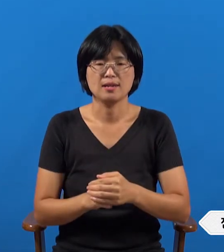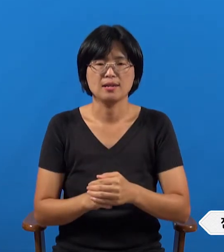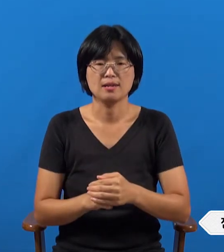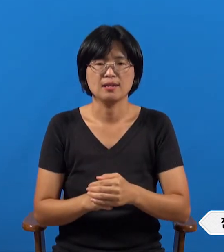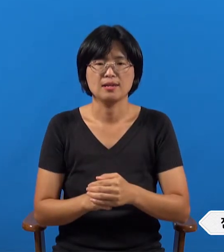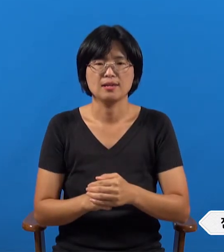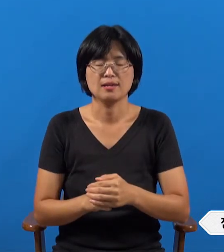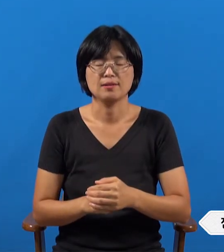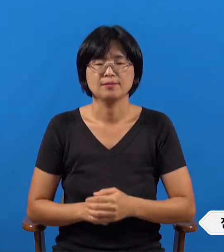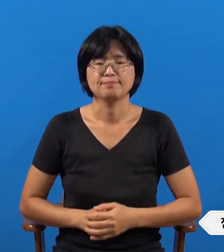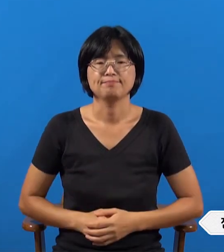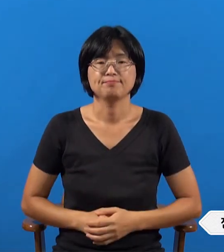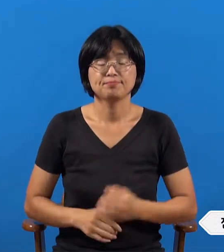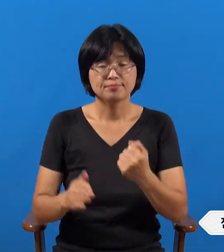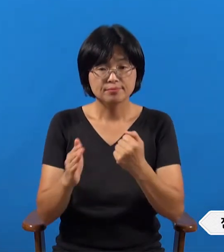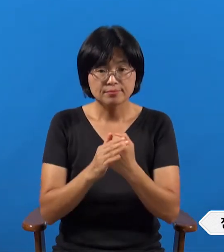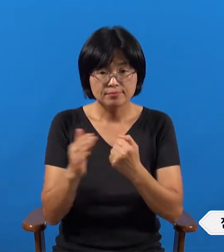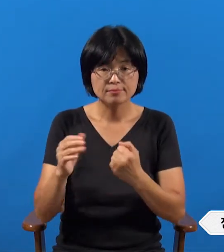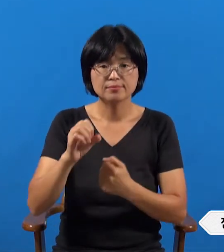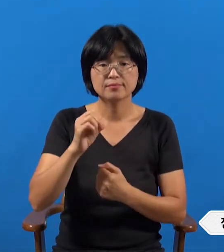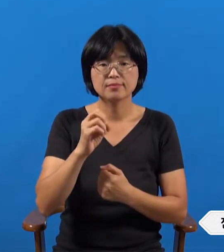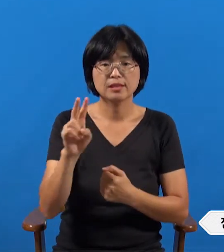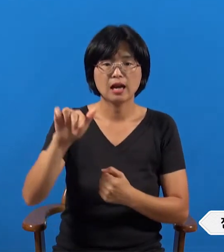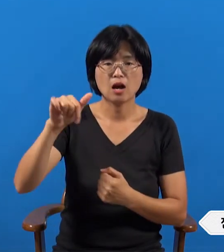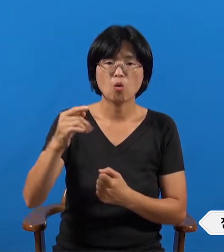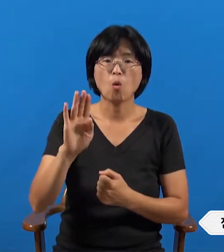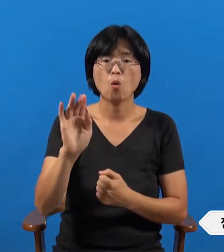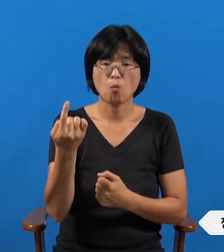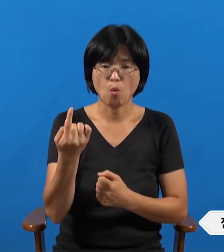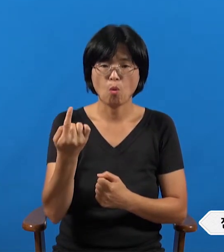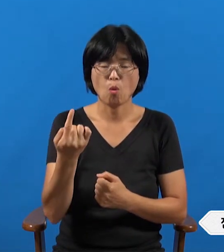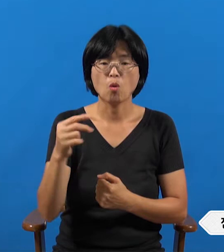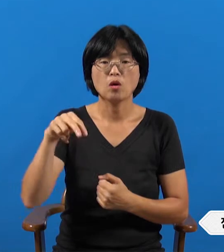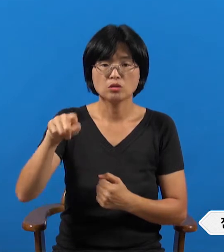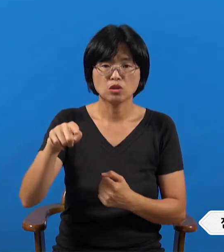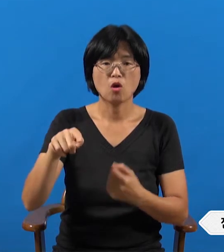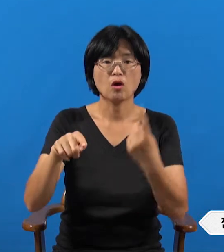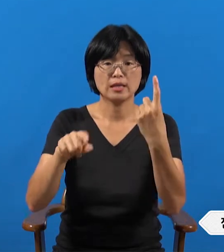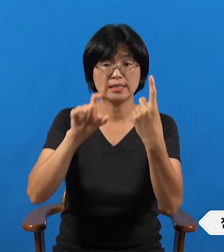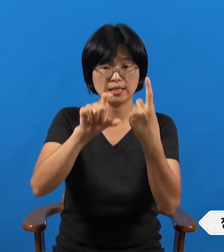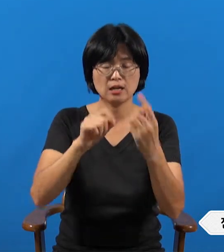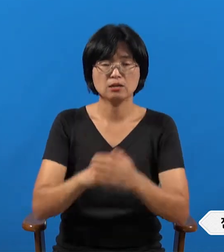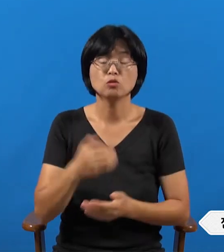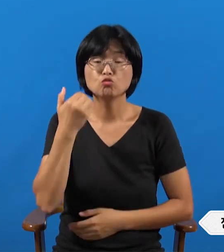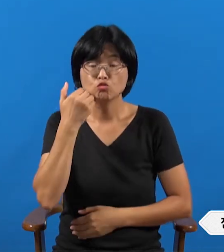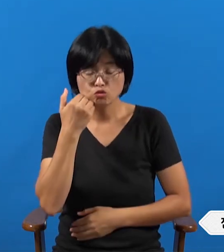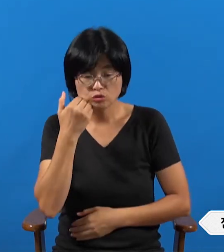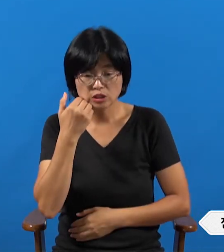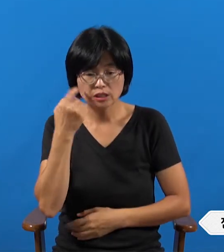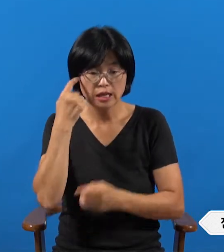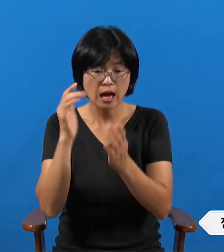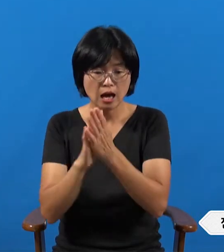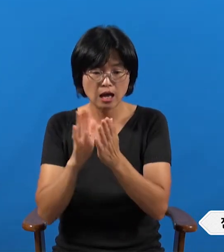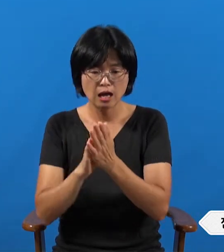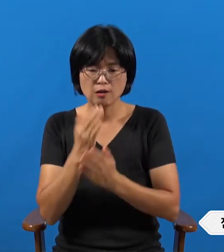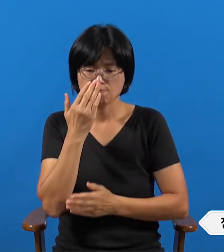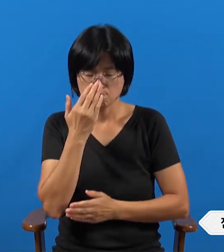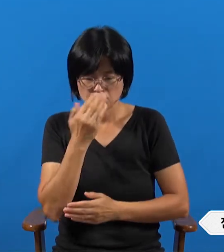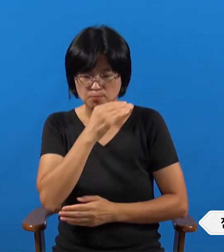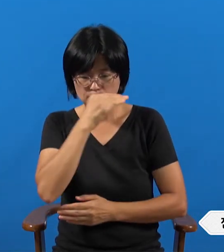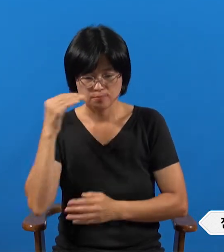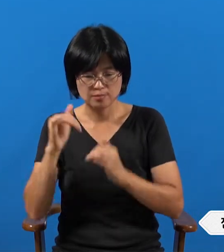말의 모습을 말하고 있습니다. 그래서 야고보서 1장은 우리에게 이렇게 말씀합니다. 누구든지